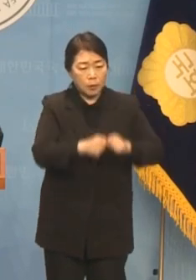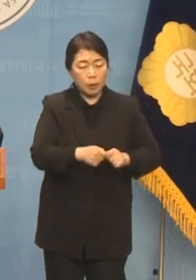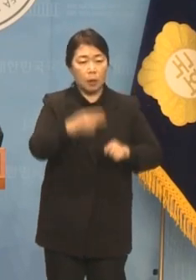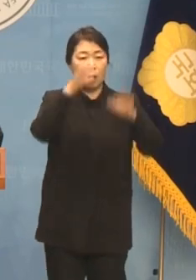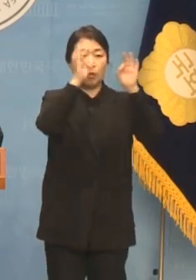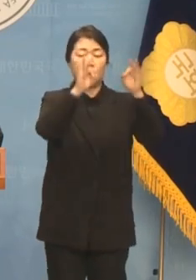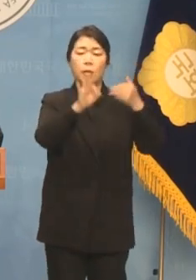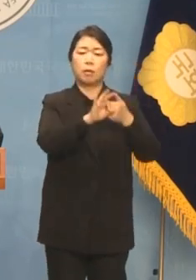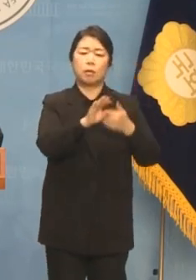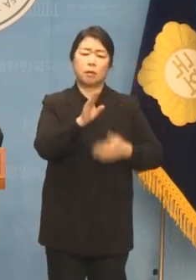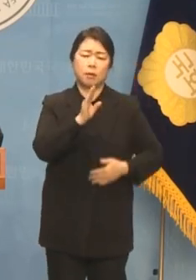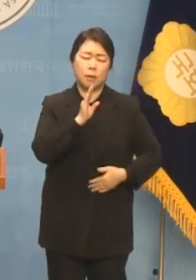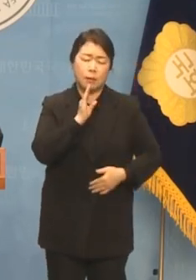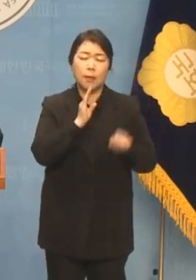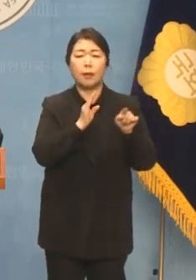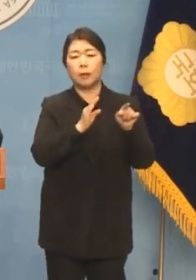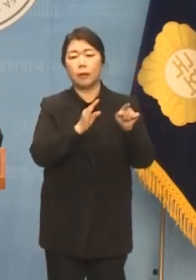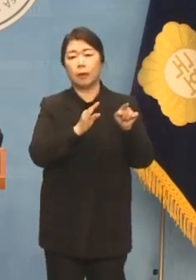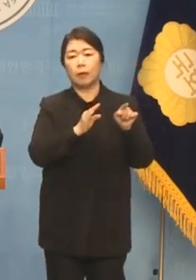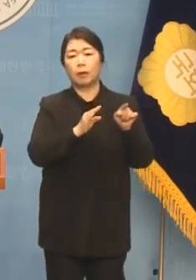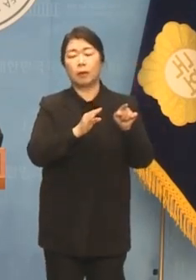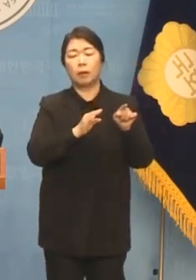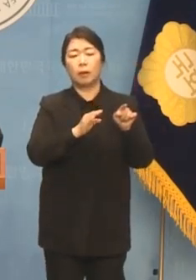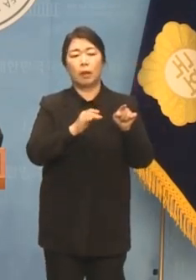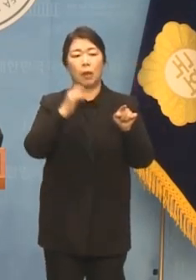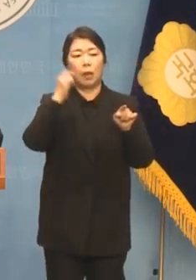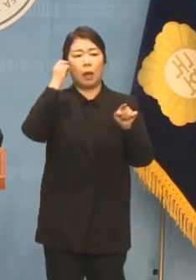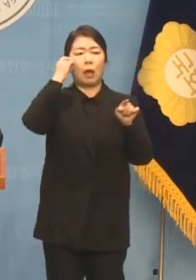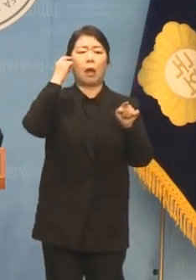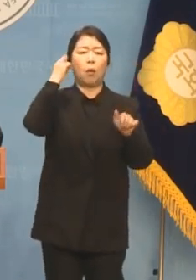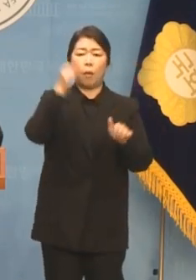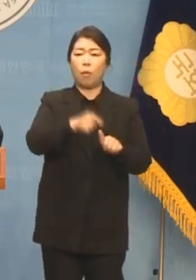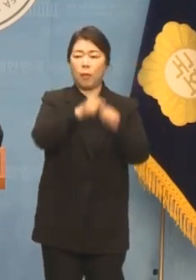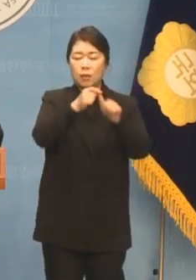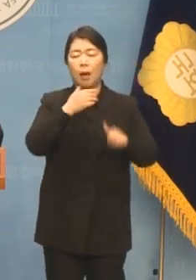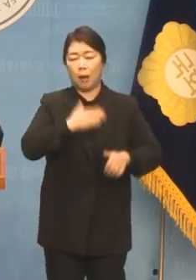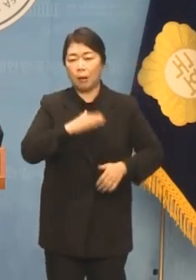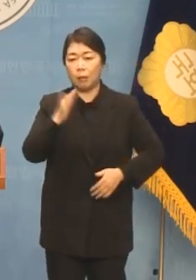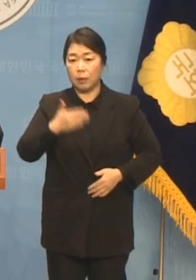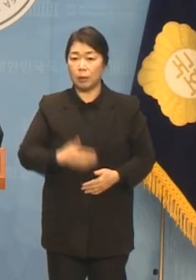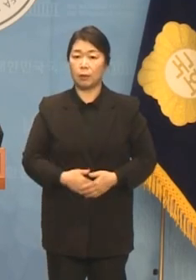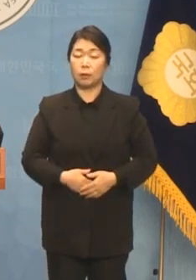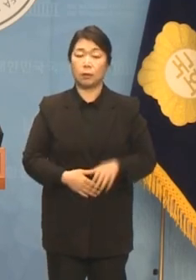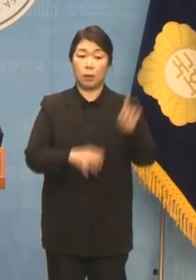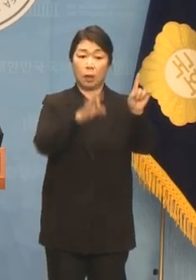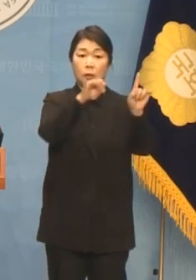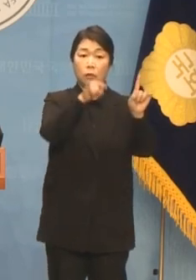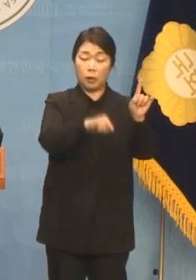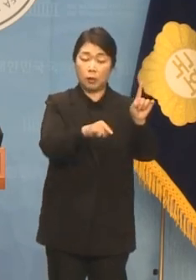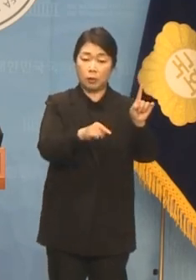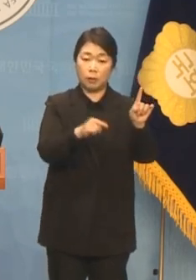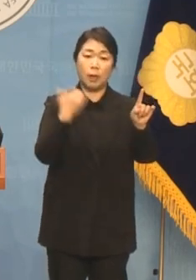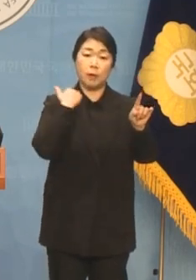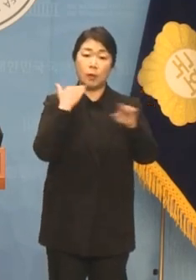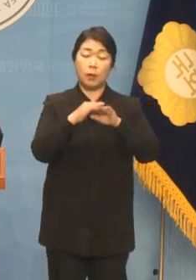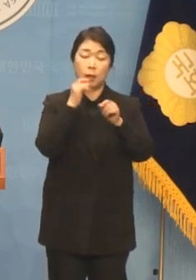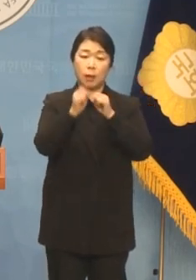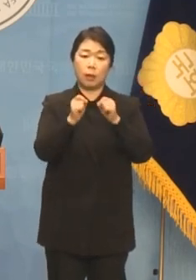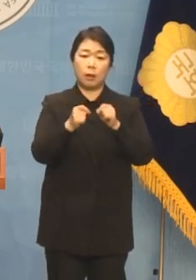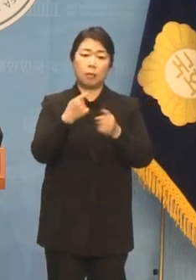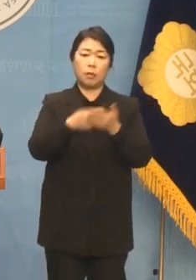정말 찰떡같이 공감이 됩니다 1위는 전세사기 피해자를